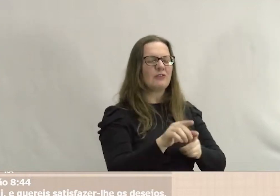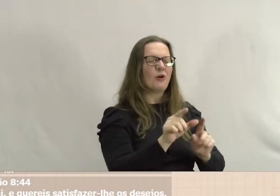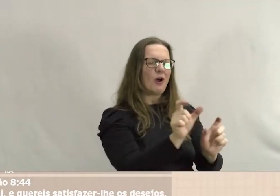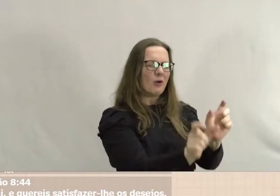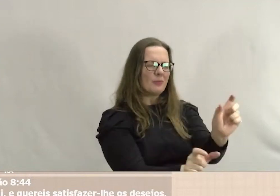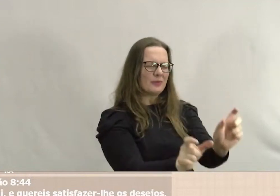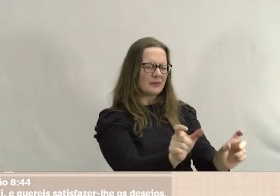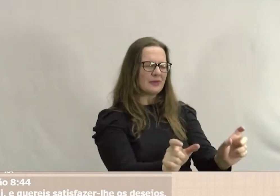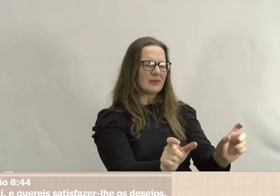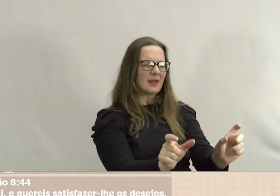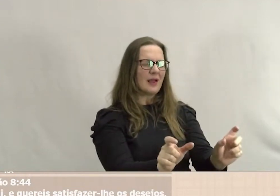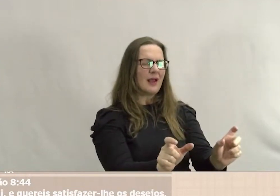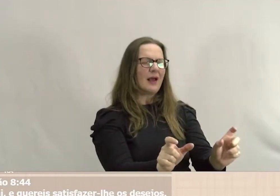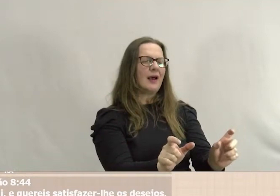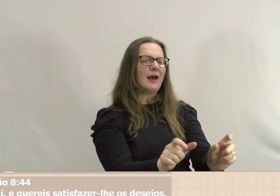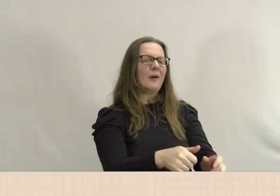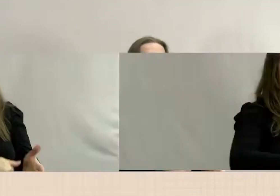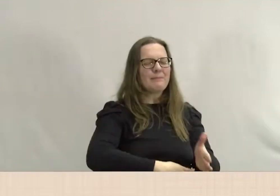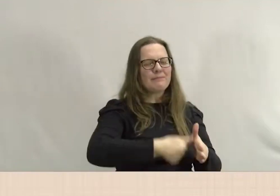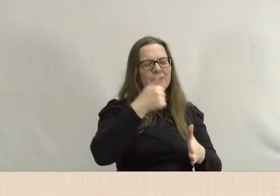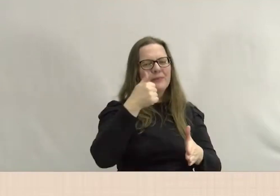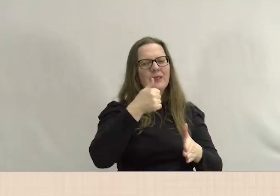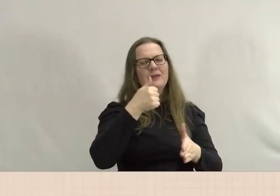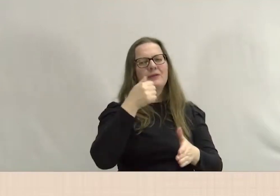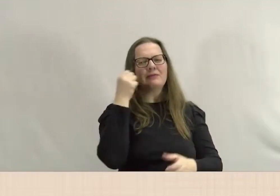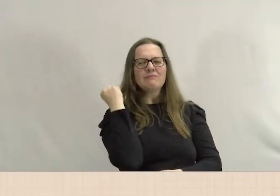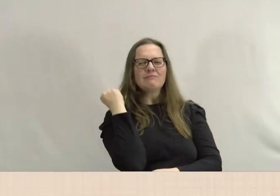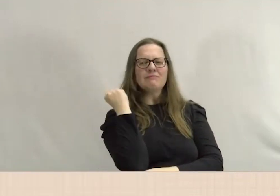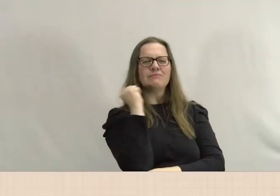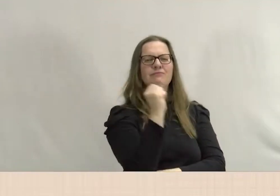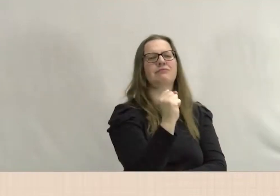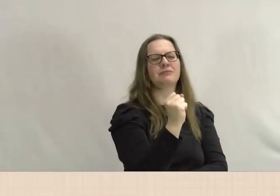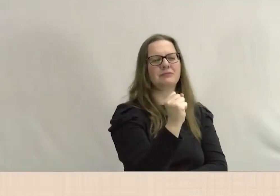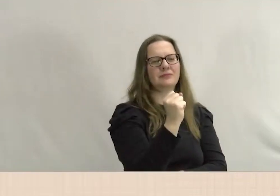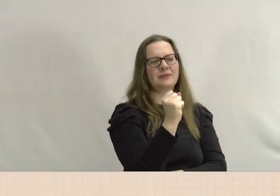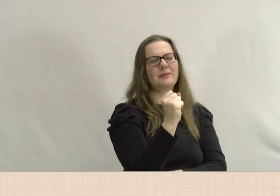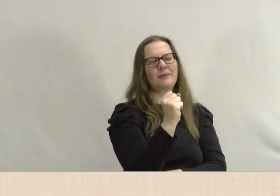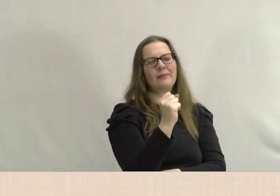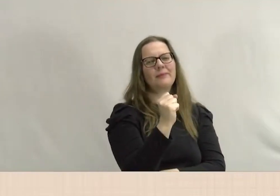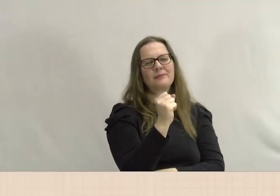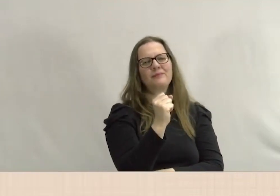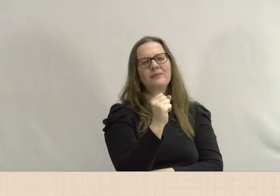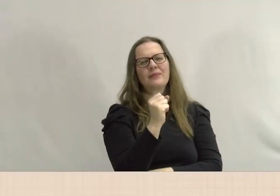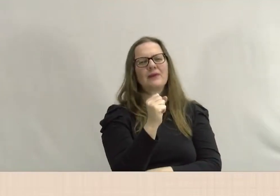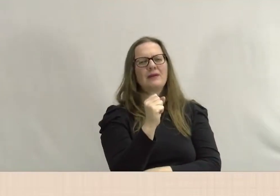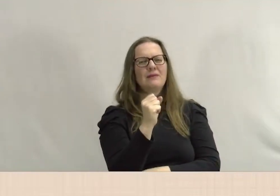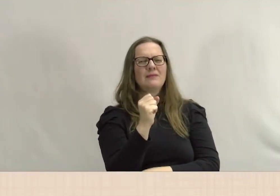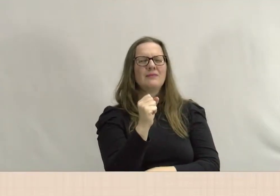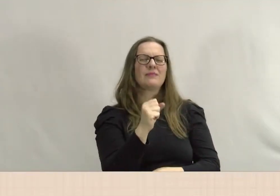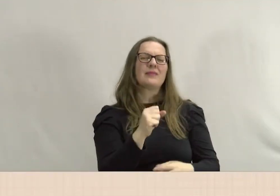o primeiro homicídio. Ele provocou um homem matar outro homem.